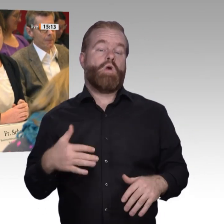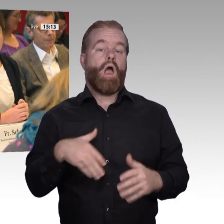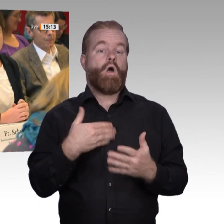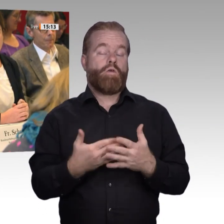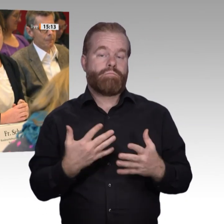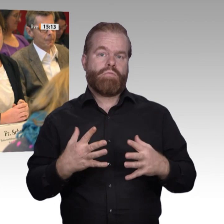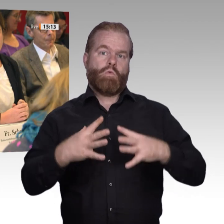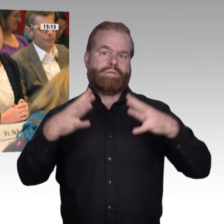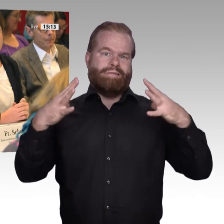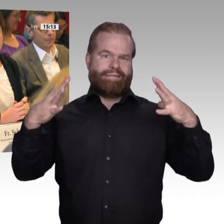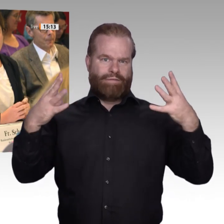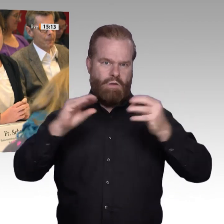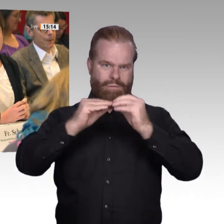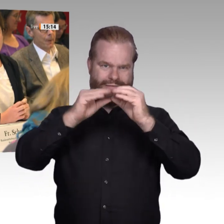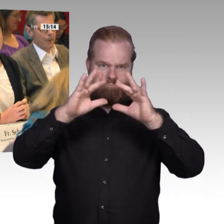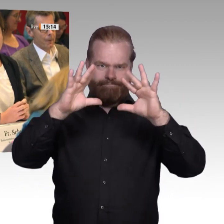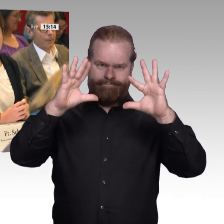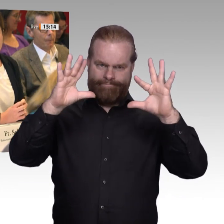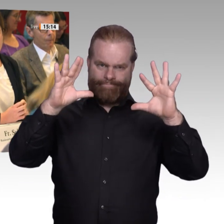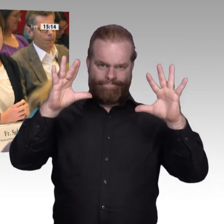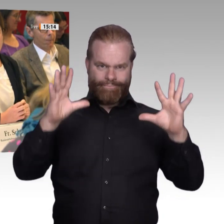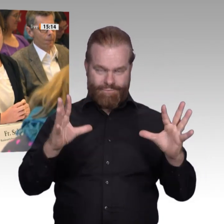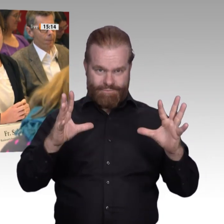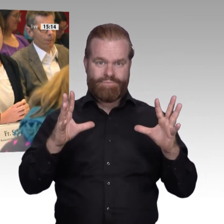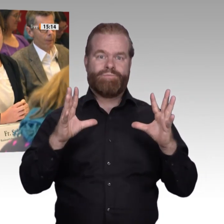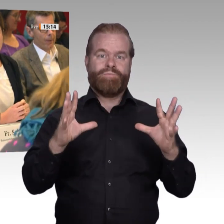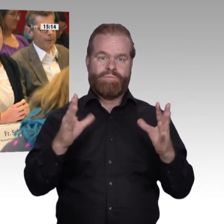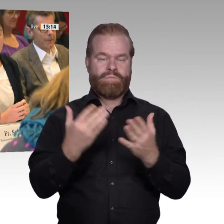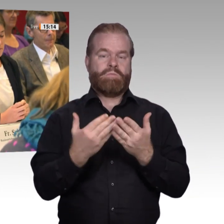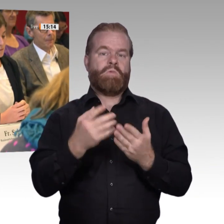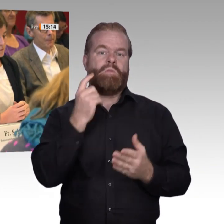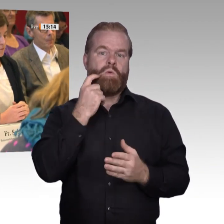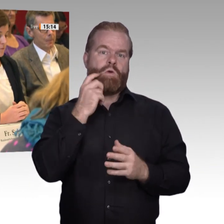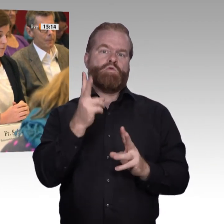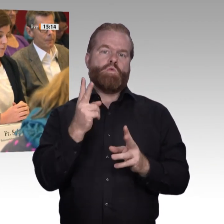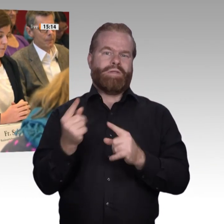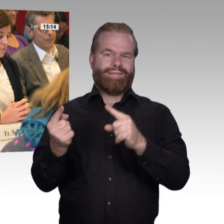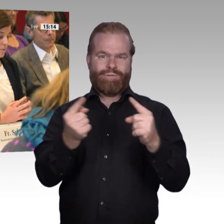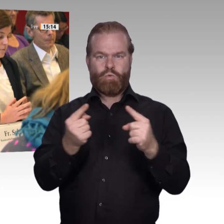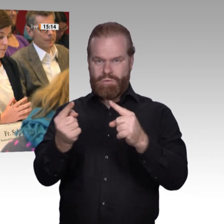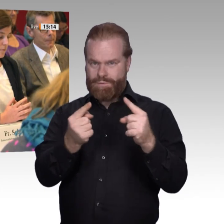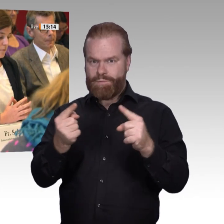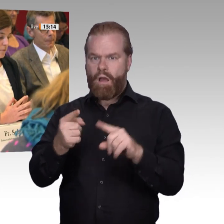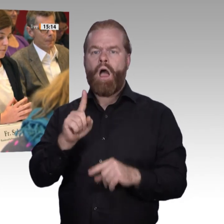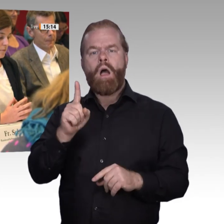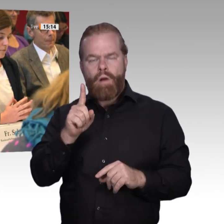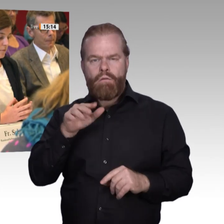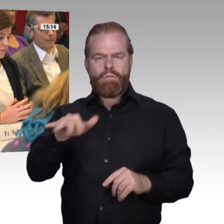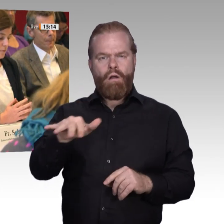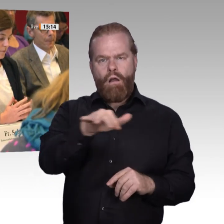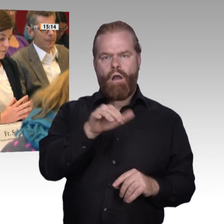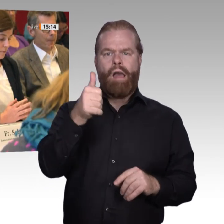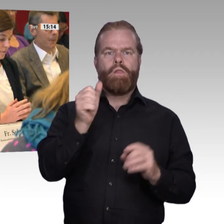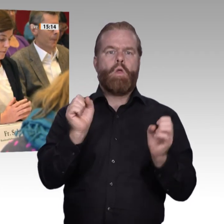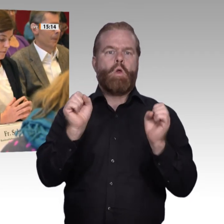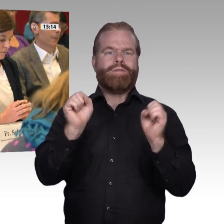den Regierungsparteien erkennbar und damit auch keine Entlastung für die Angehörigen in absehbarer Zeit erkennbar. Die entsprechende konkrete Ausgestaltung